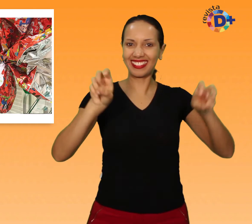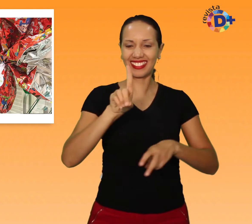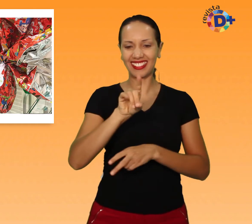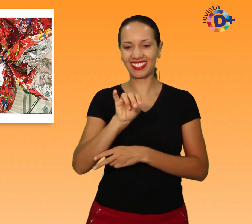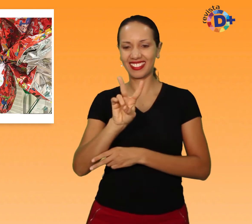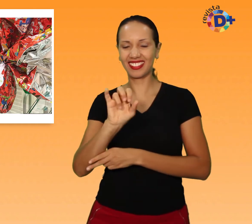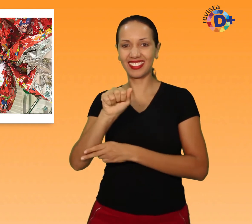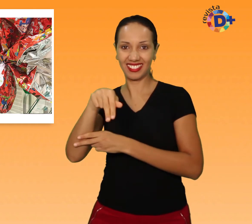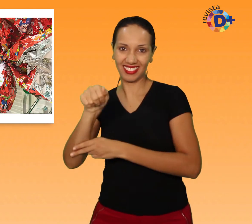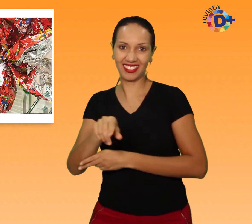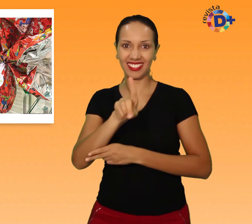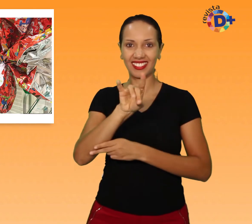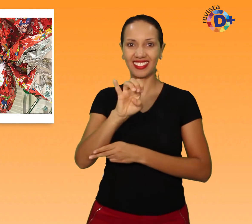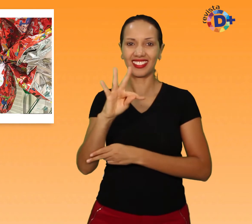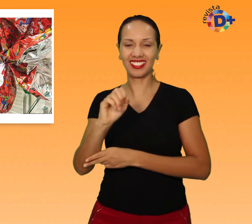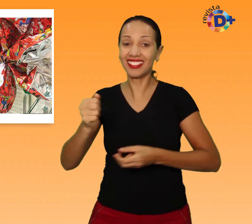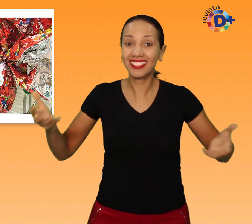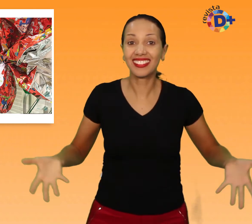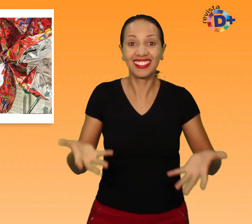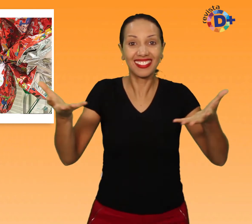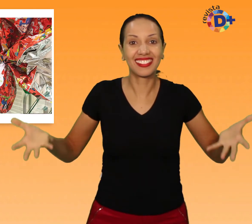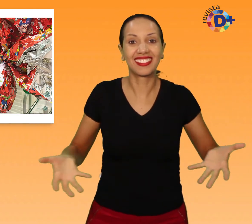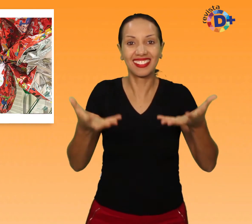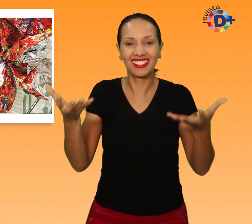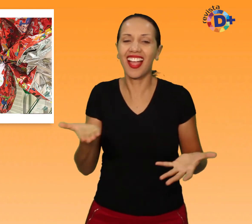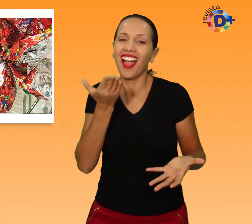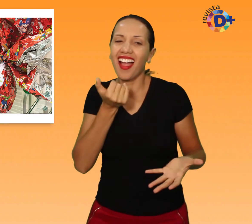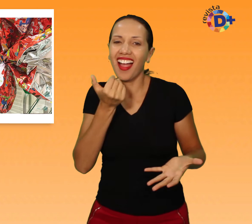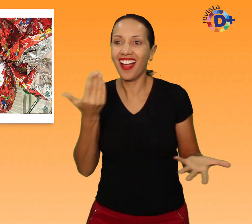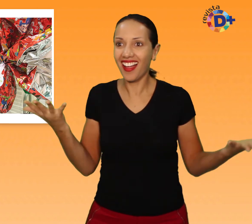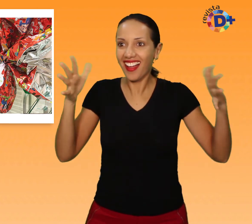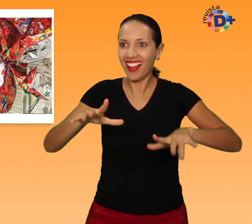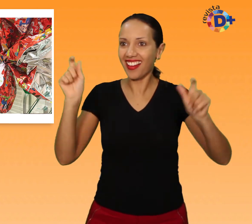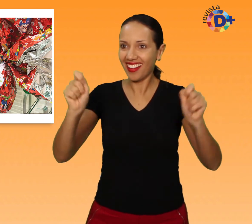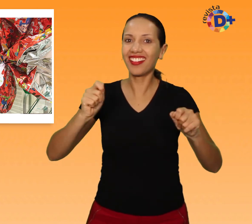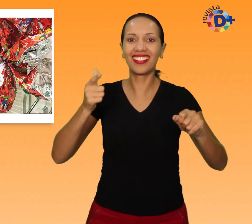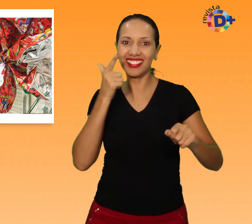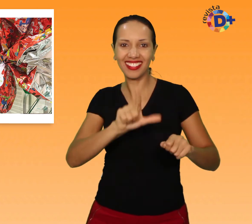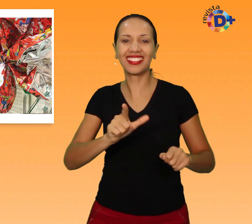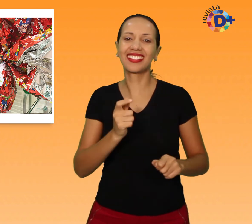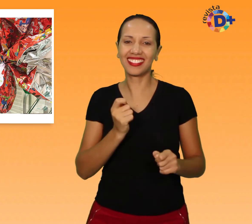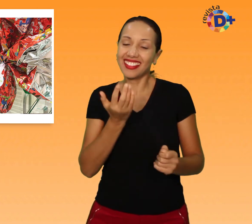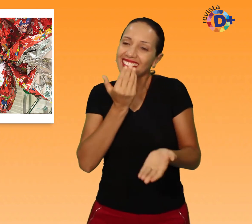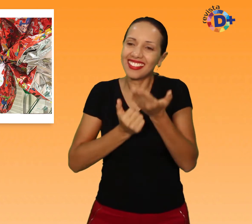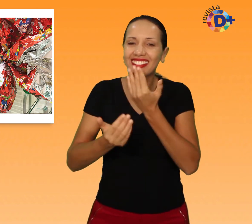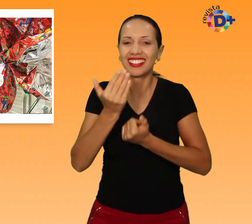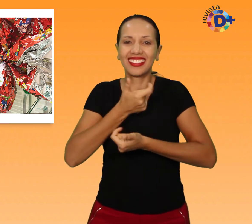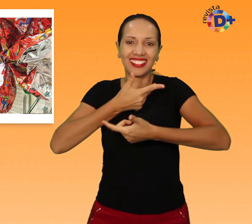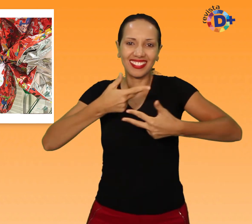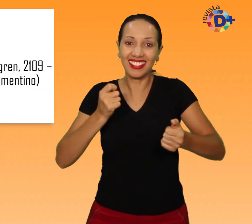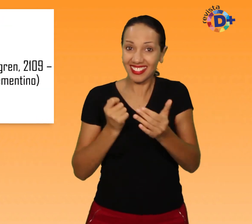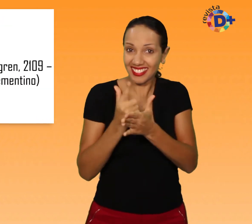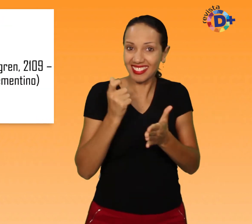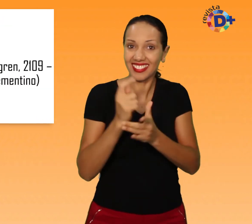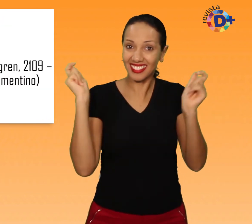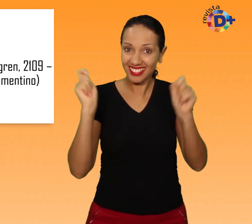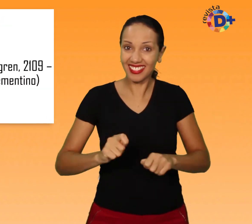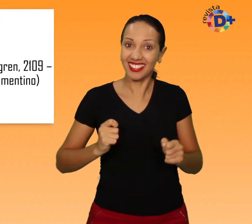ajuda a promover a alimentação inclusiva e seus produtos podem ser adquiridos na sede da apae de são